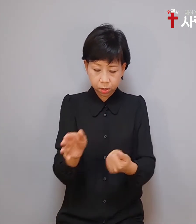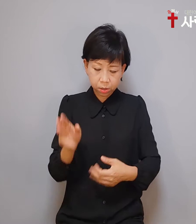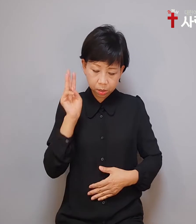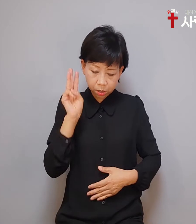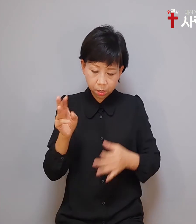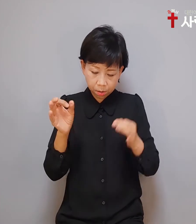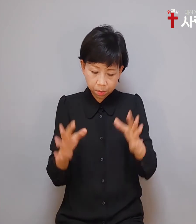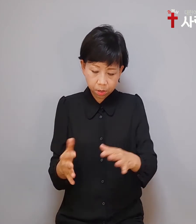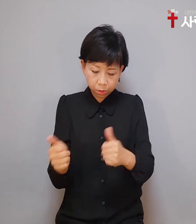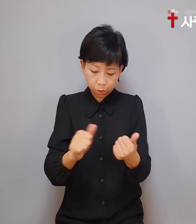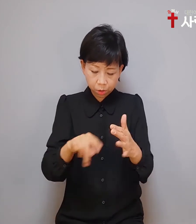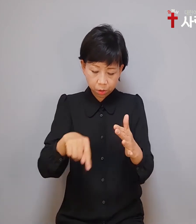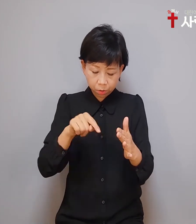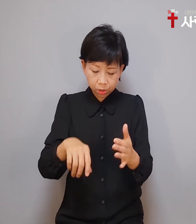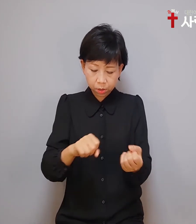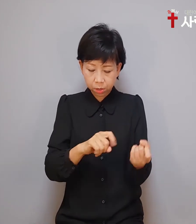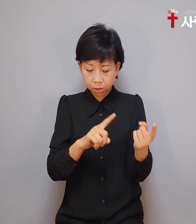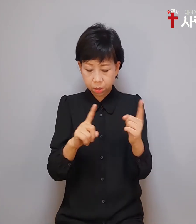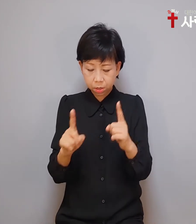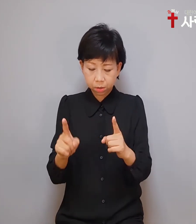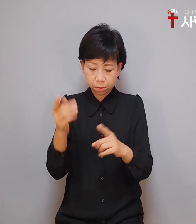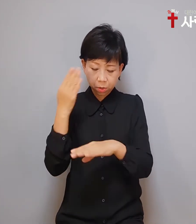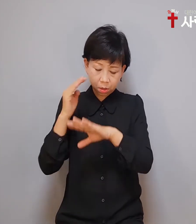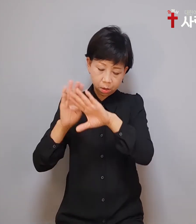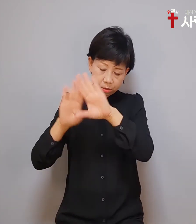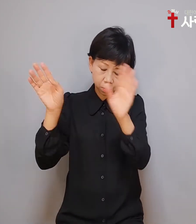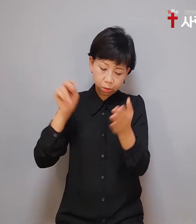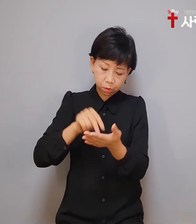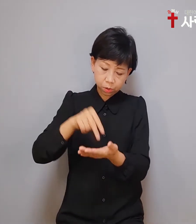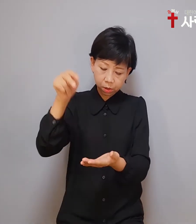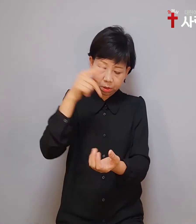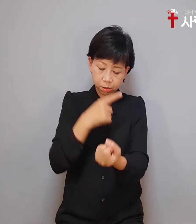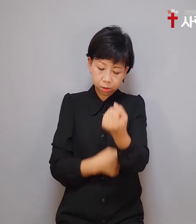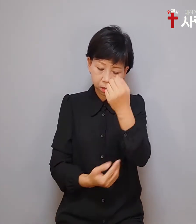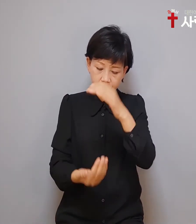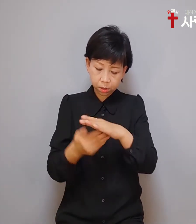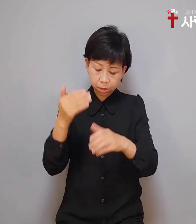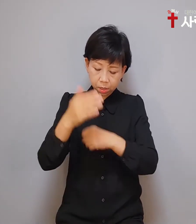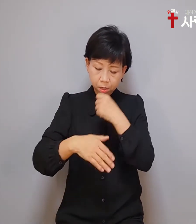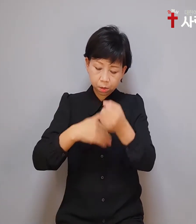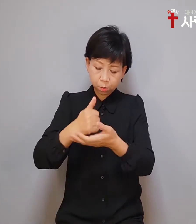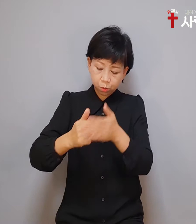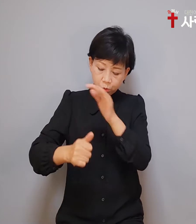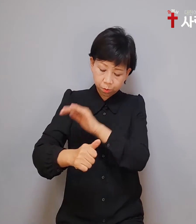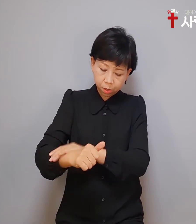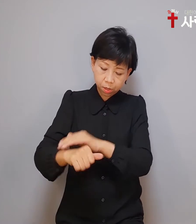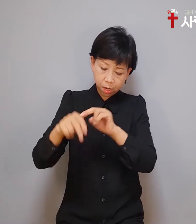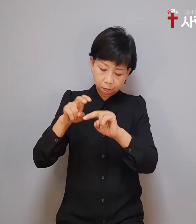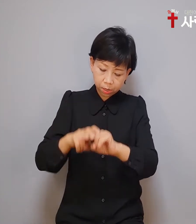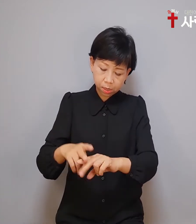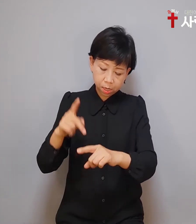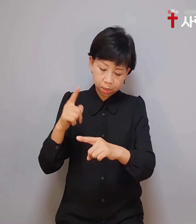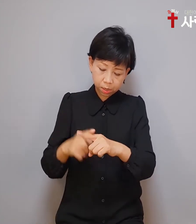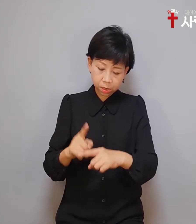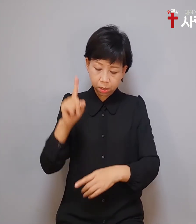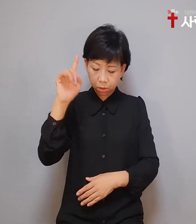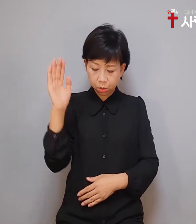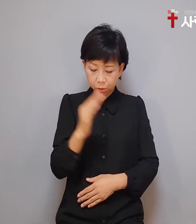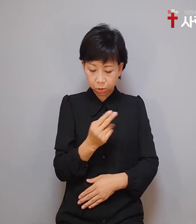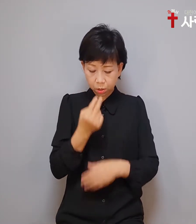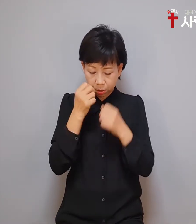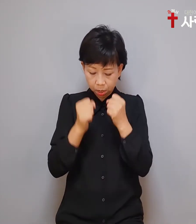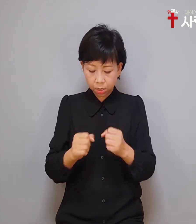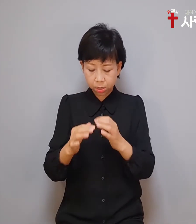자 가운데서 다시 살아나시며 하늘에 오르사 전능하신 하나님 우편에 앉아 계시다가